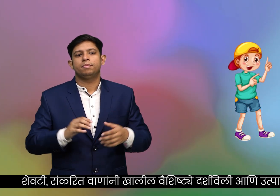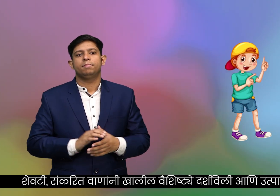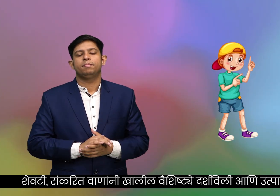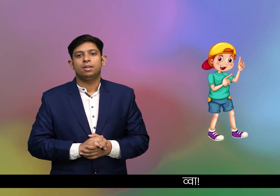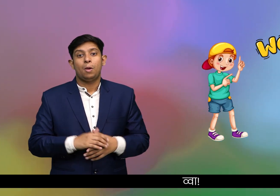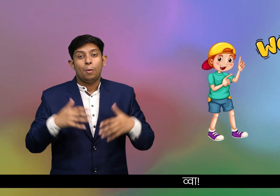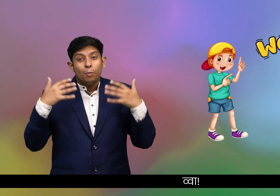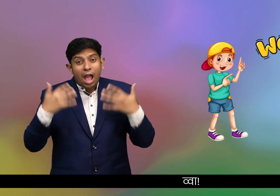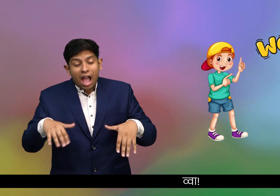वा.